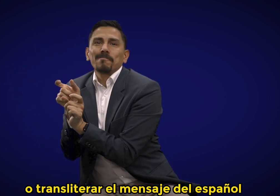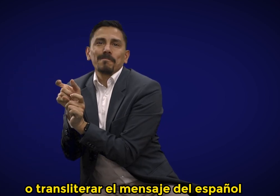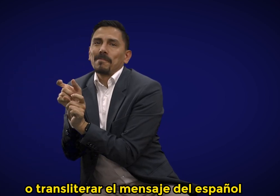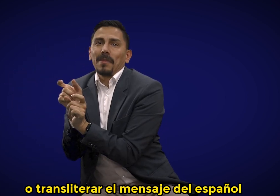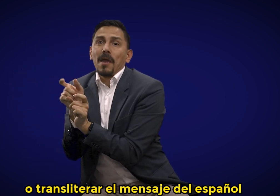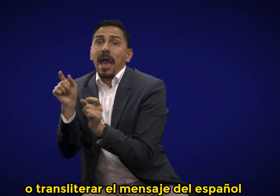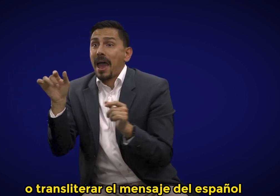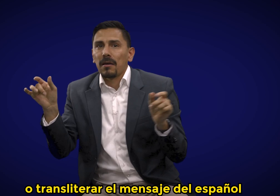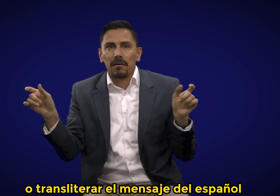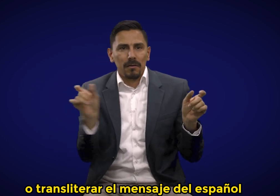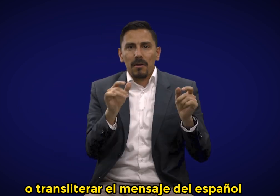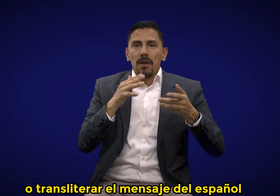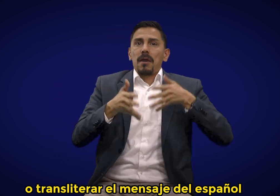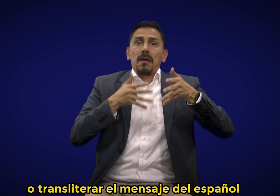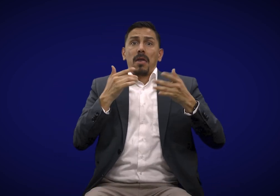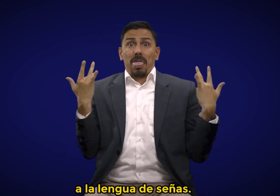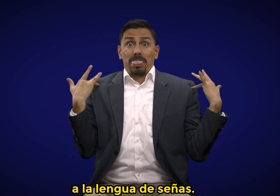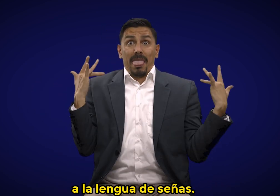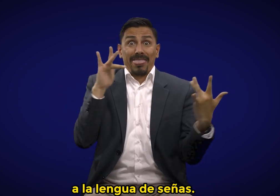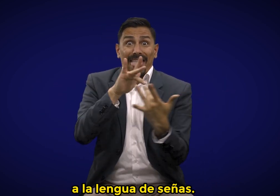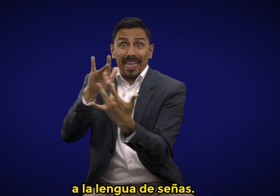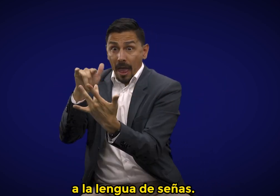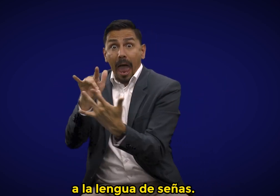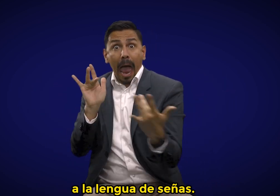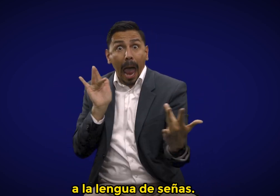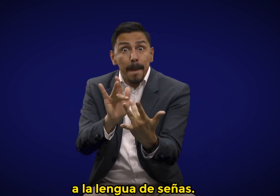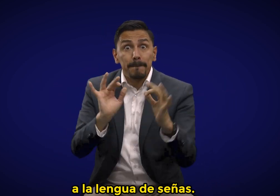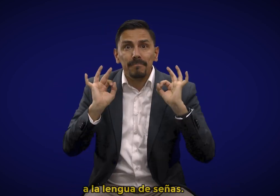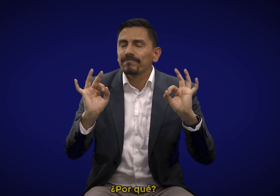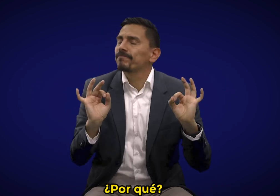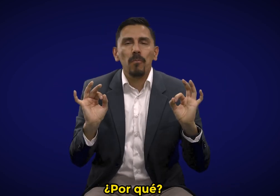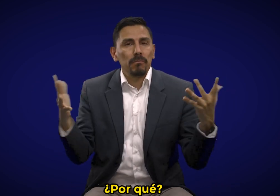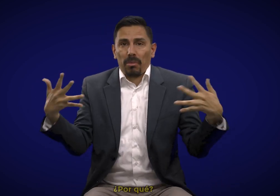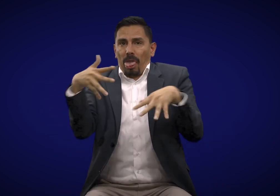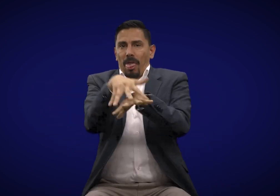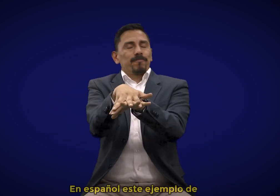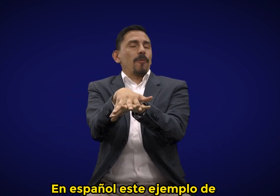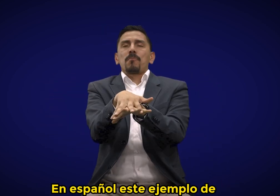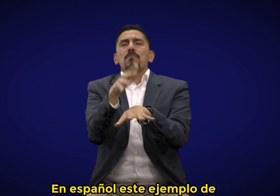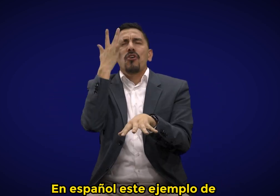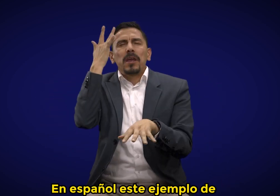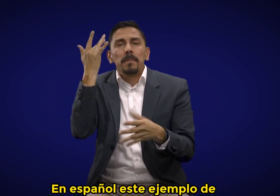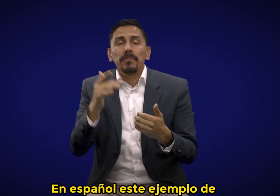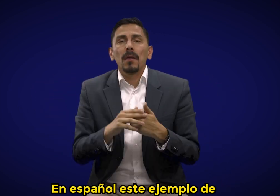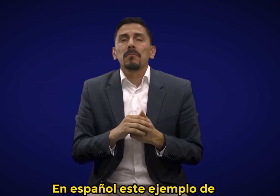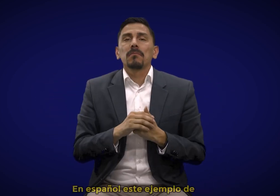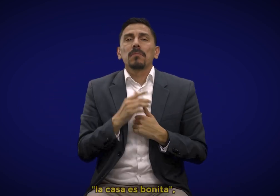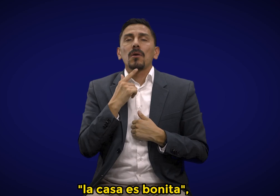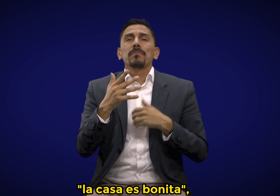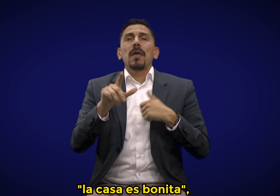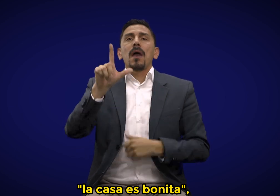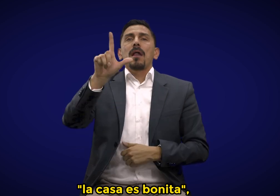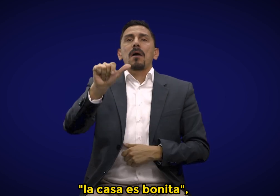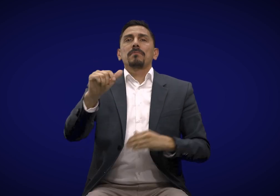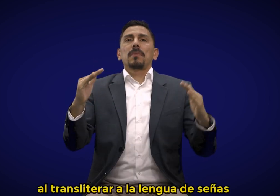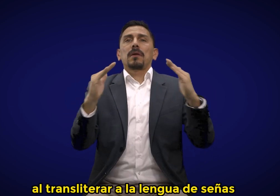transliterar el mensaje del español a la lengua de señas. ¿Por qué? En español este ejemplo de la casa es bonita, al